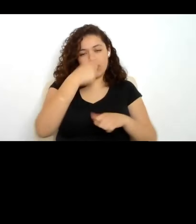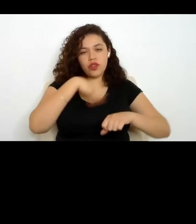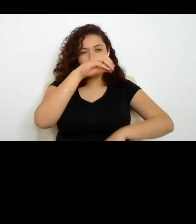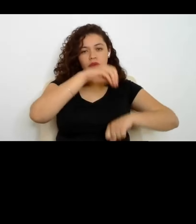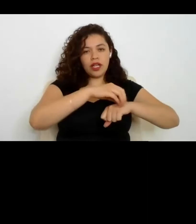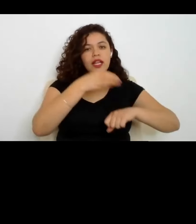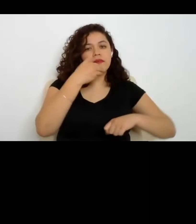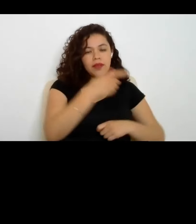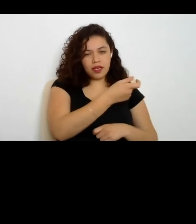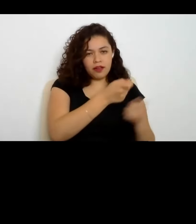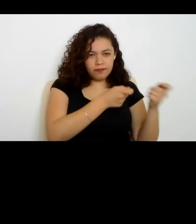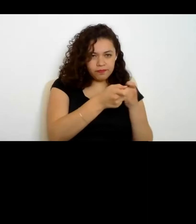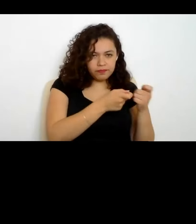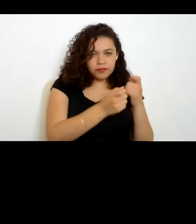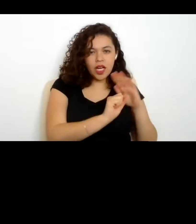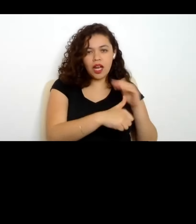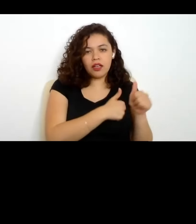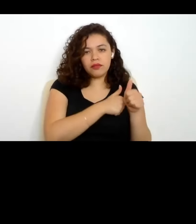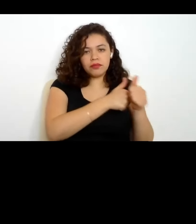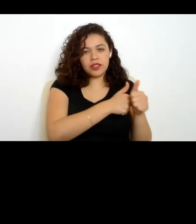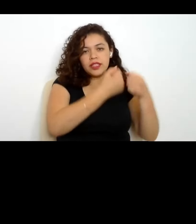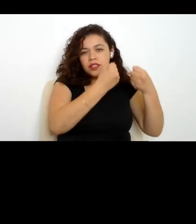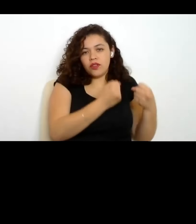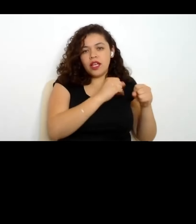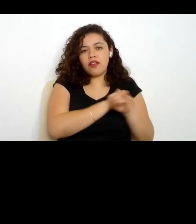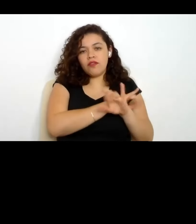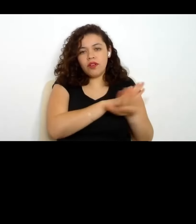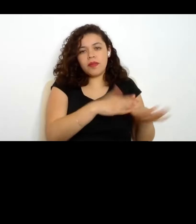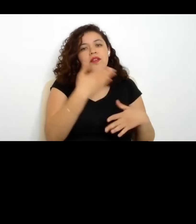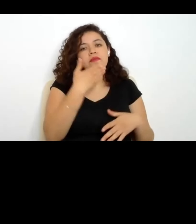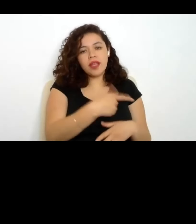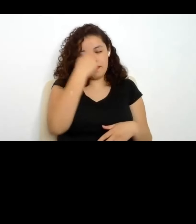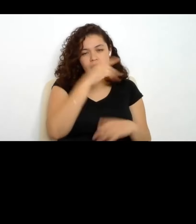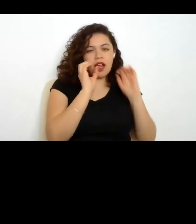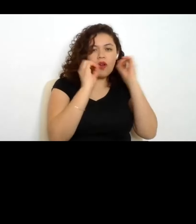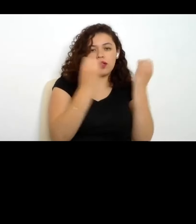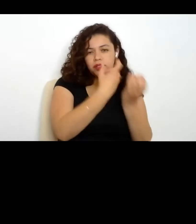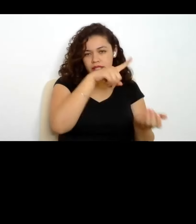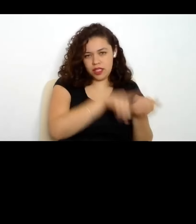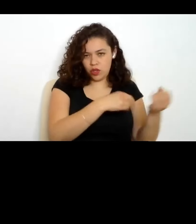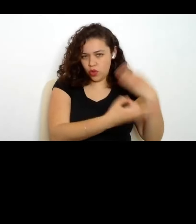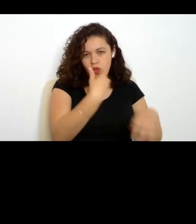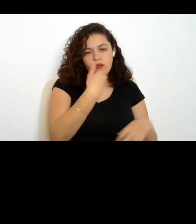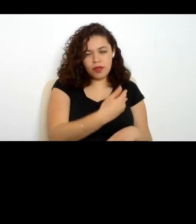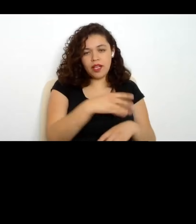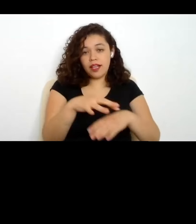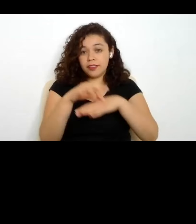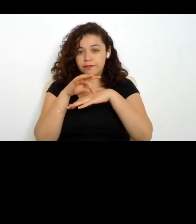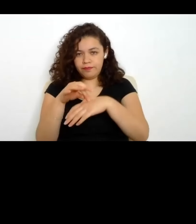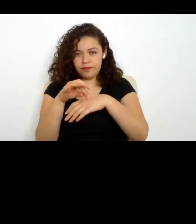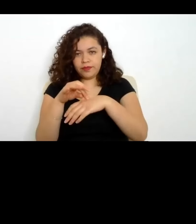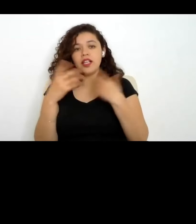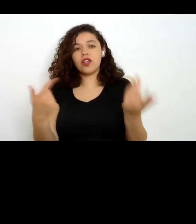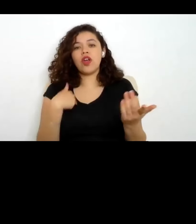gestión, soporte y revisión de la seguridad de la información a nivel organizacional. Las medidas físicas son